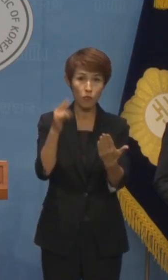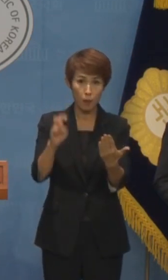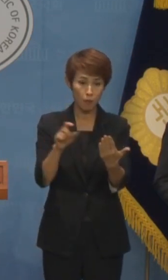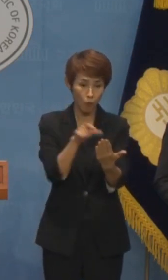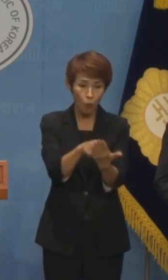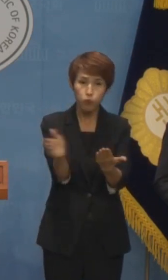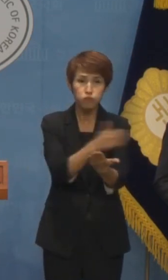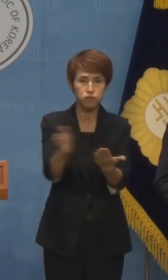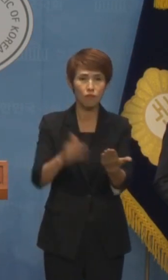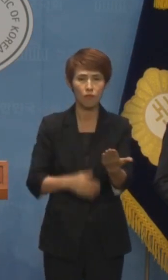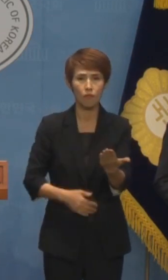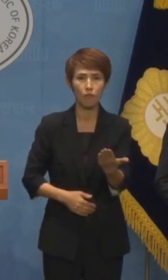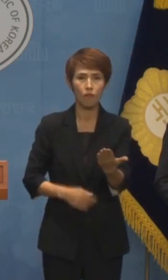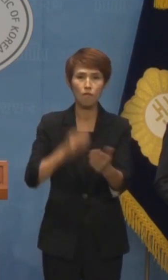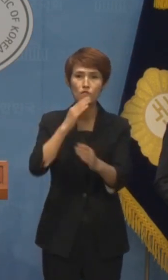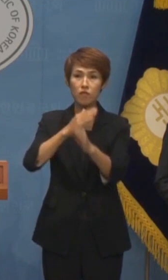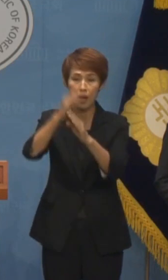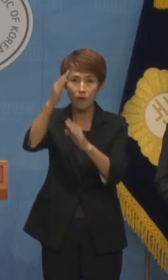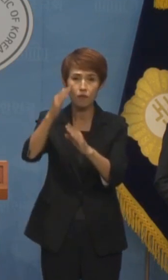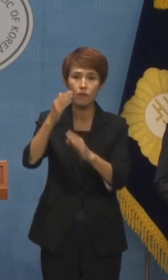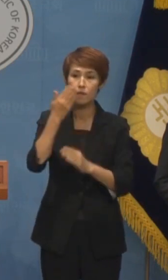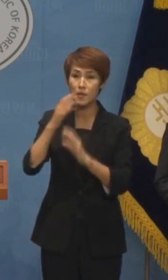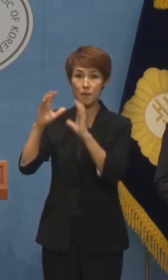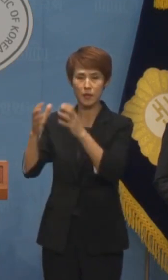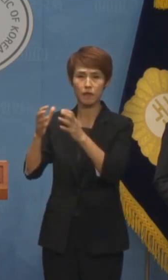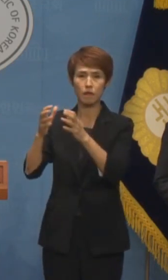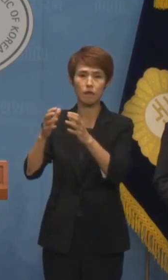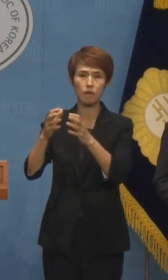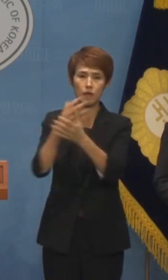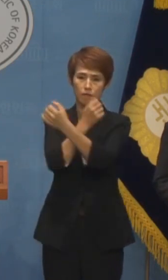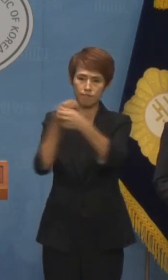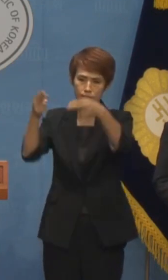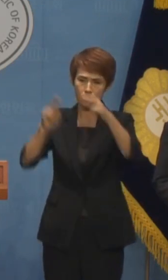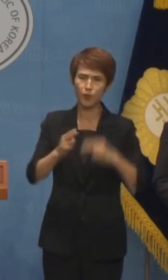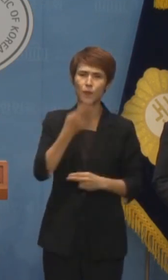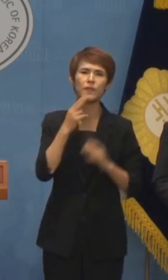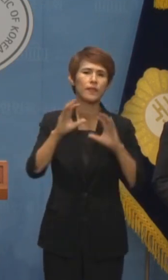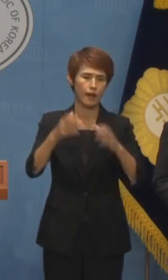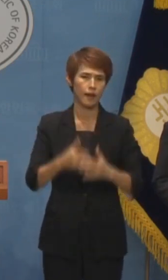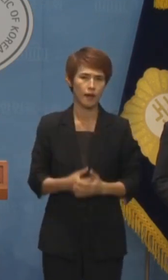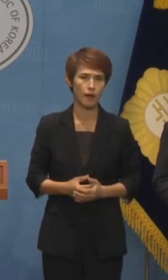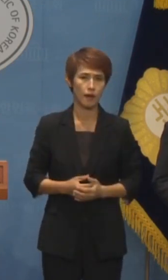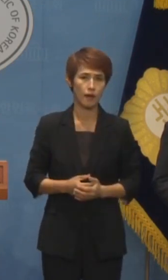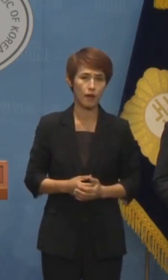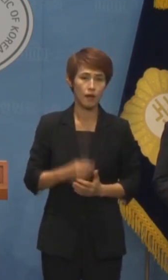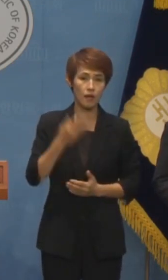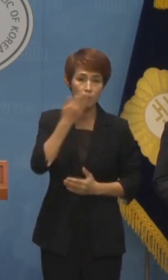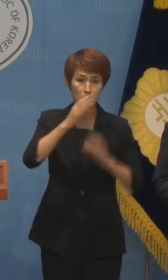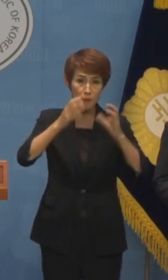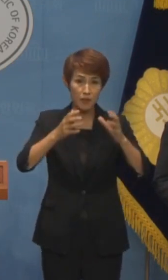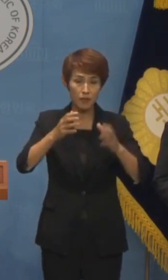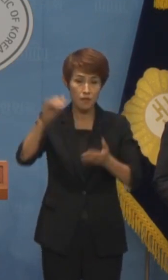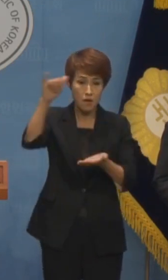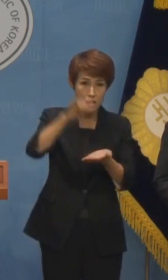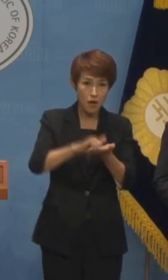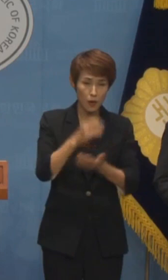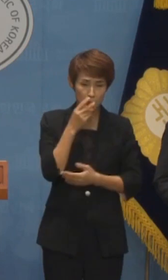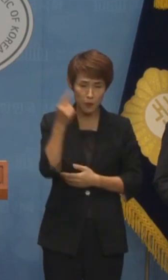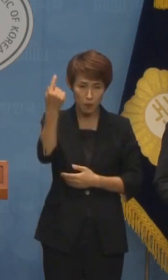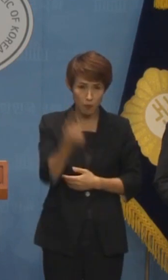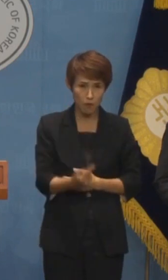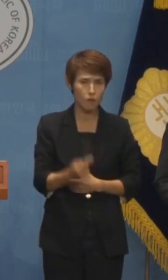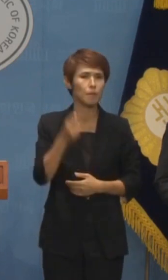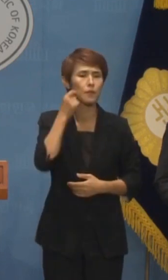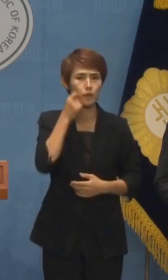없었습니다. 더구나 북한과 필리핀은 비수교국으로 리호남의 밀입국 가능성은 더욱 없다 할 것입니다.